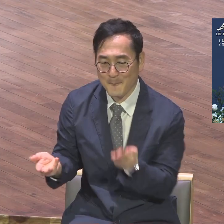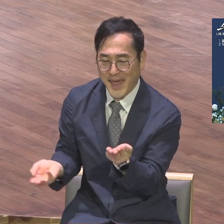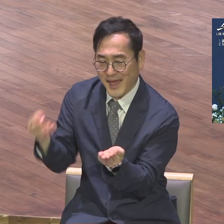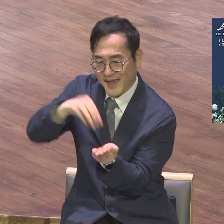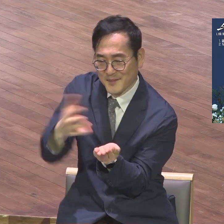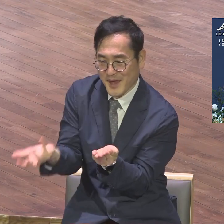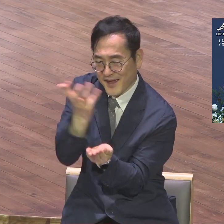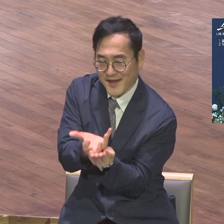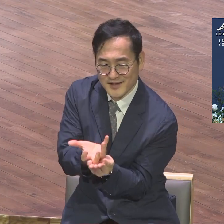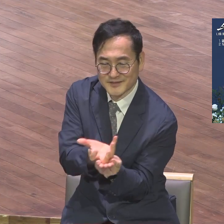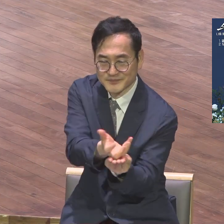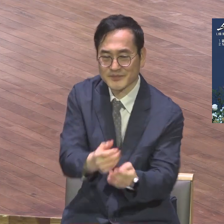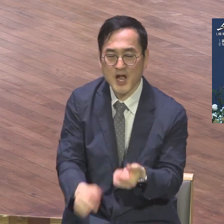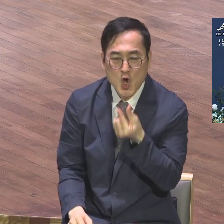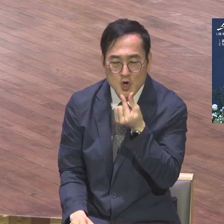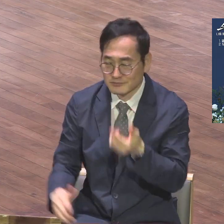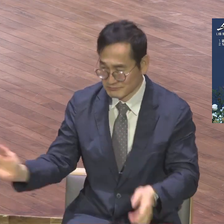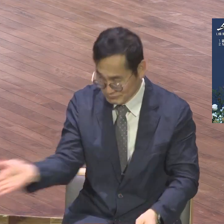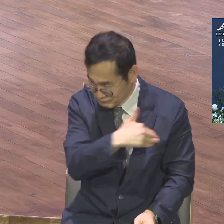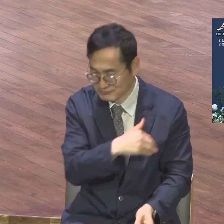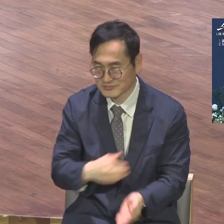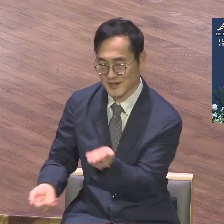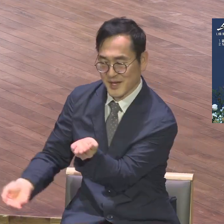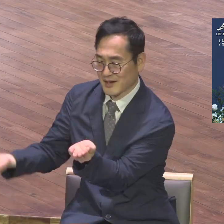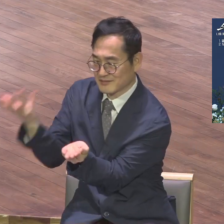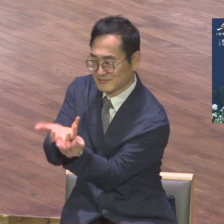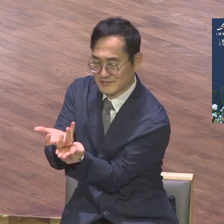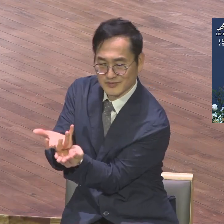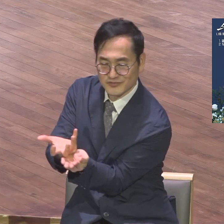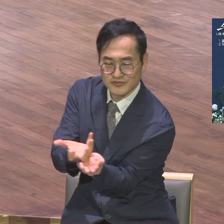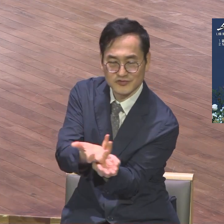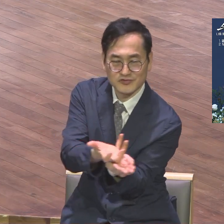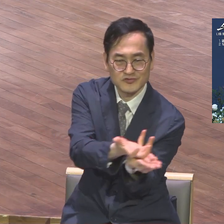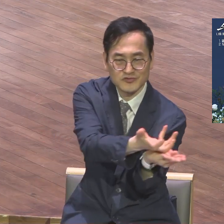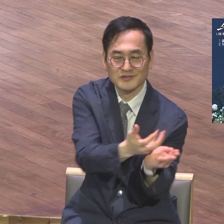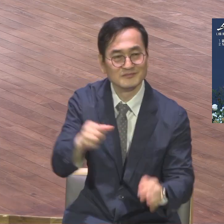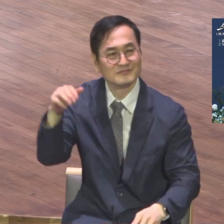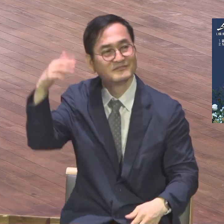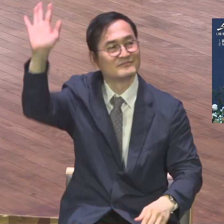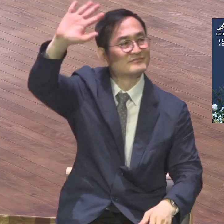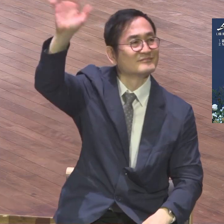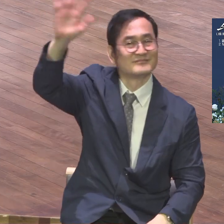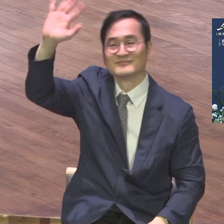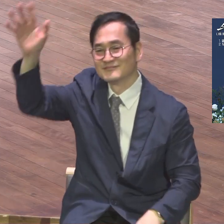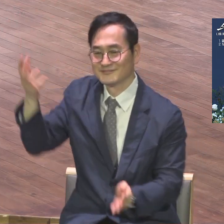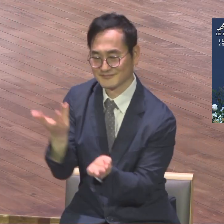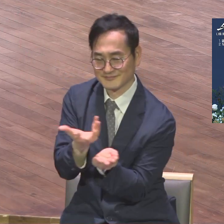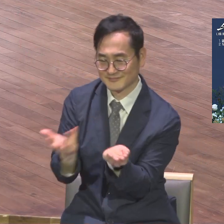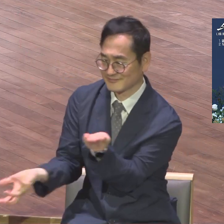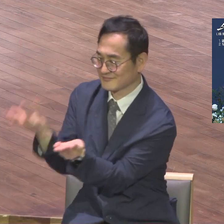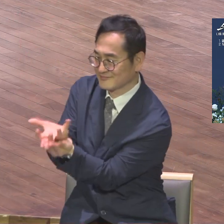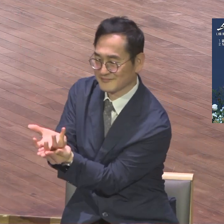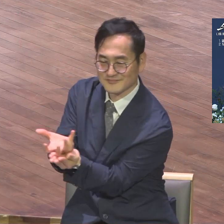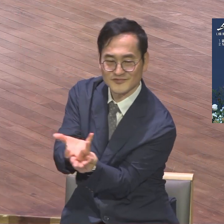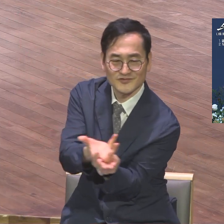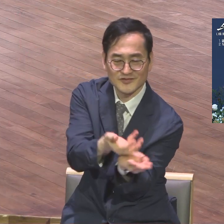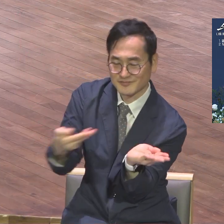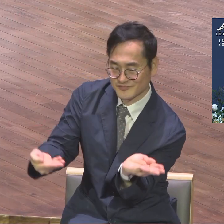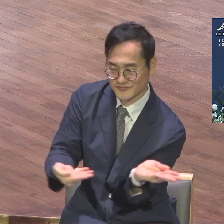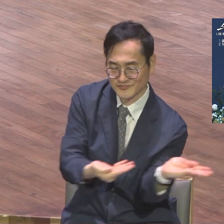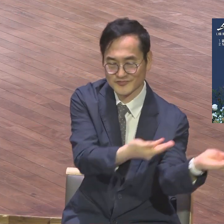하는데 야외 수상 개막식이에요. 참 볼만할 거예요. 기대가